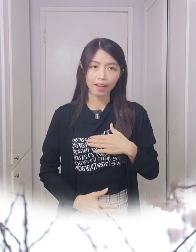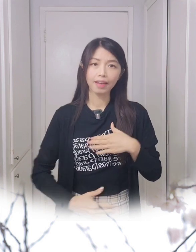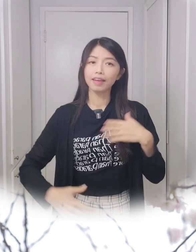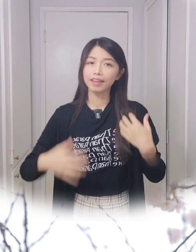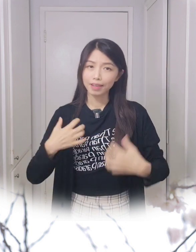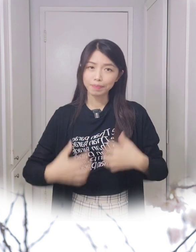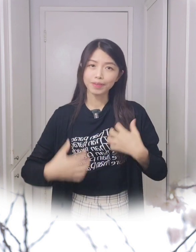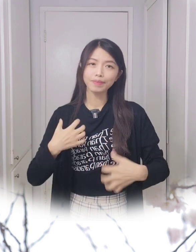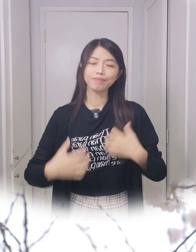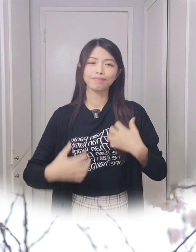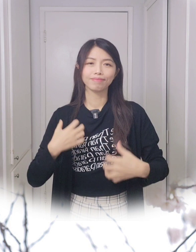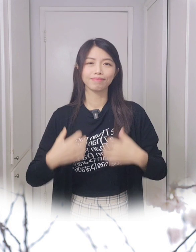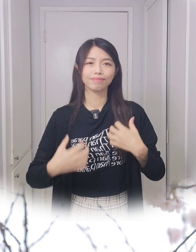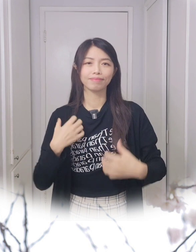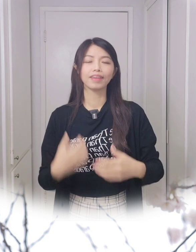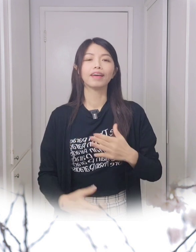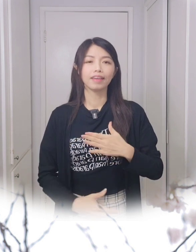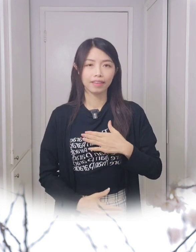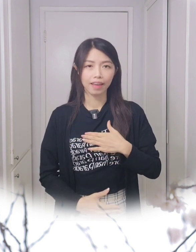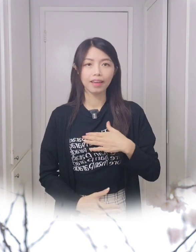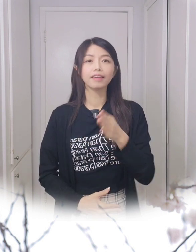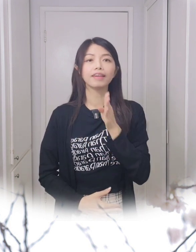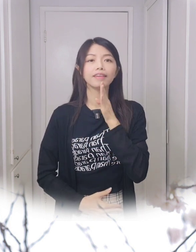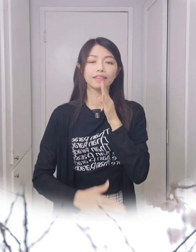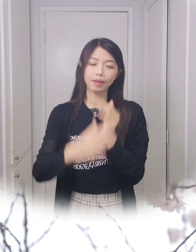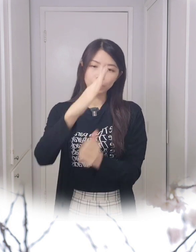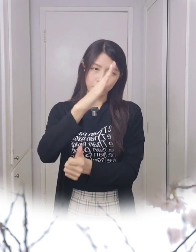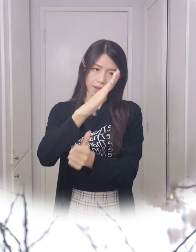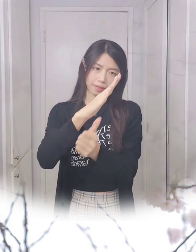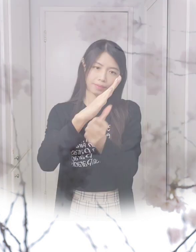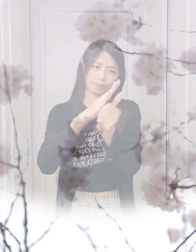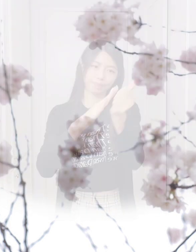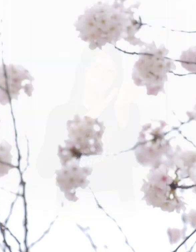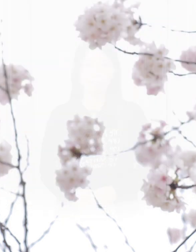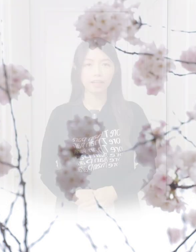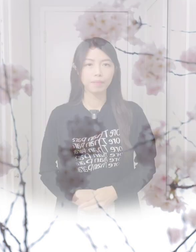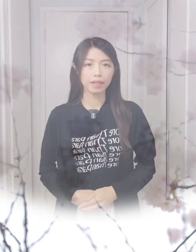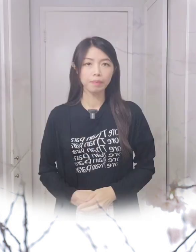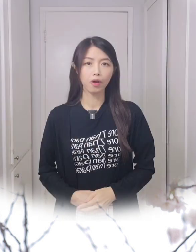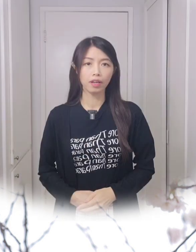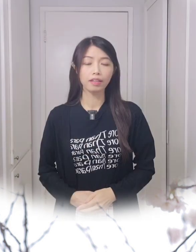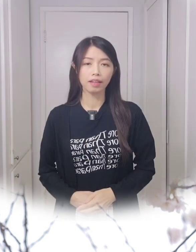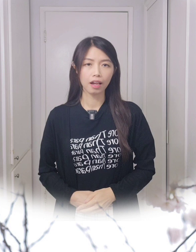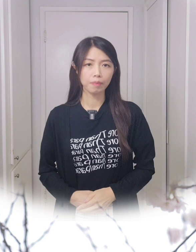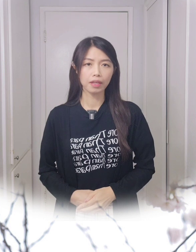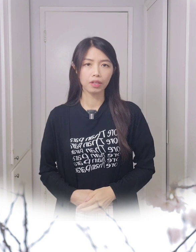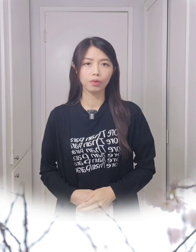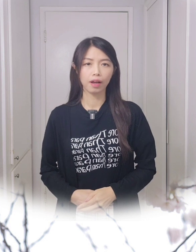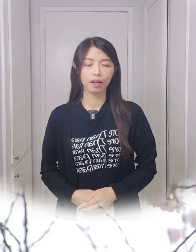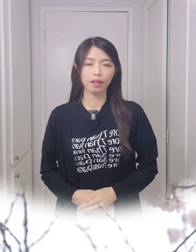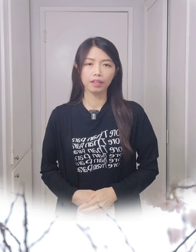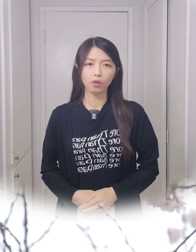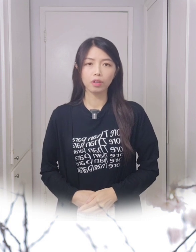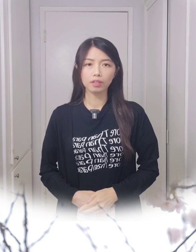나의 기쁨. 내 참 소망. 그 이름의 생명이 내 삶의